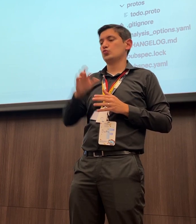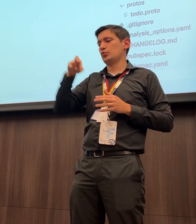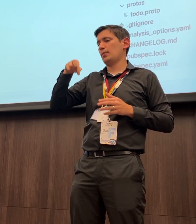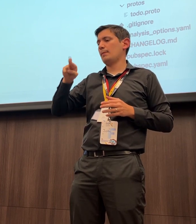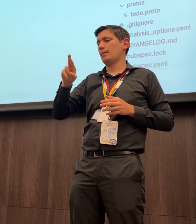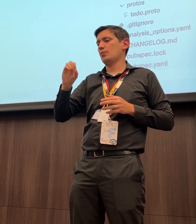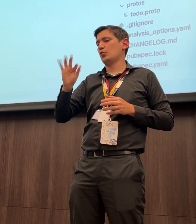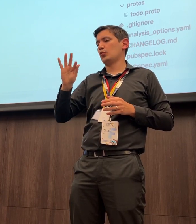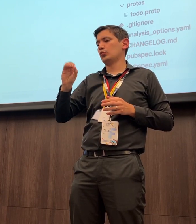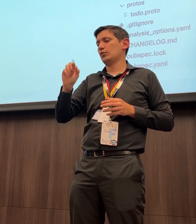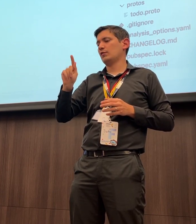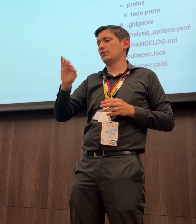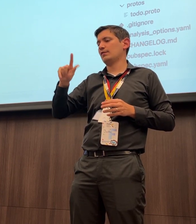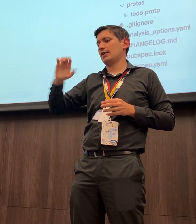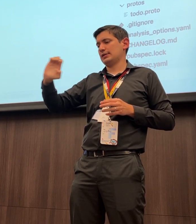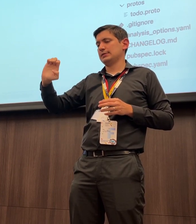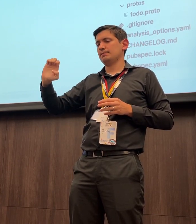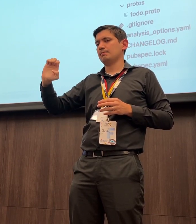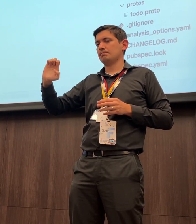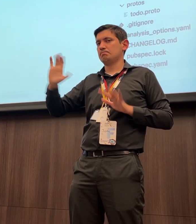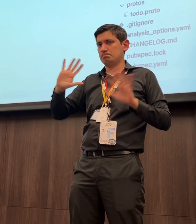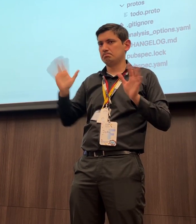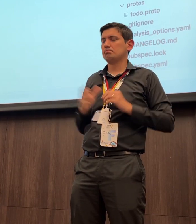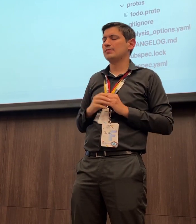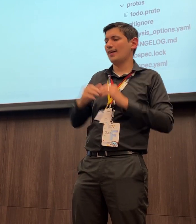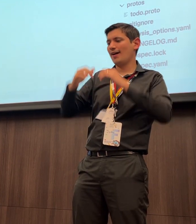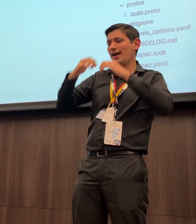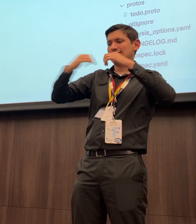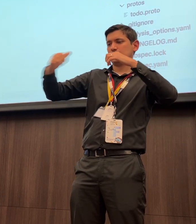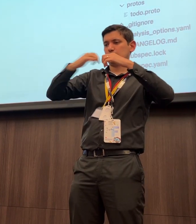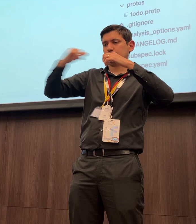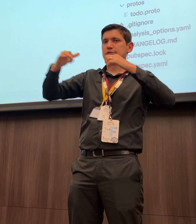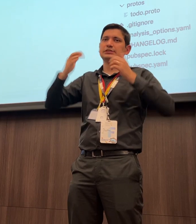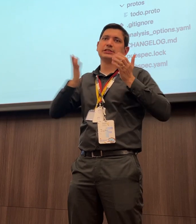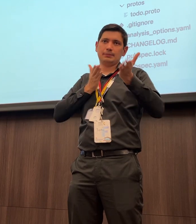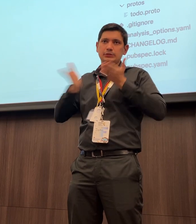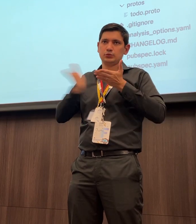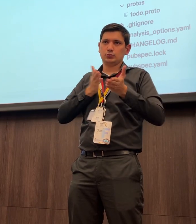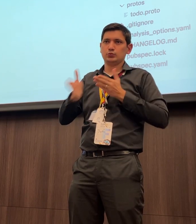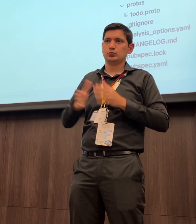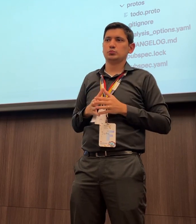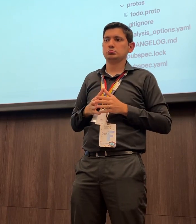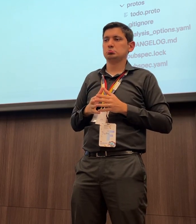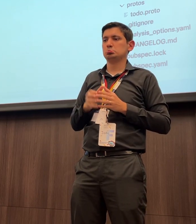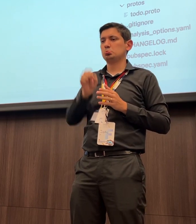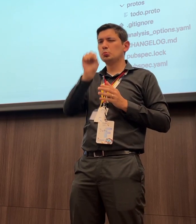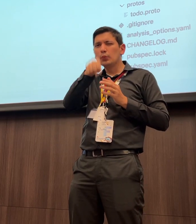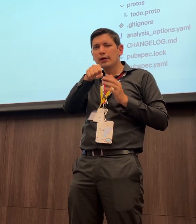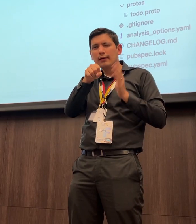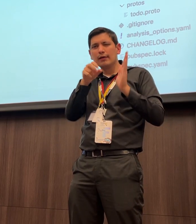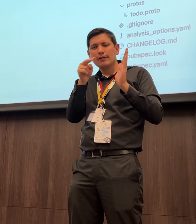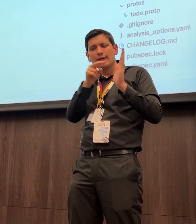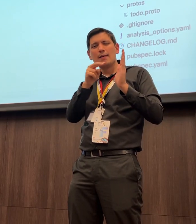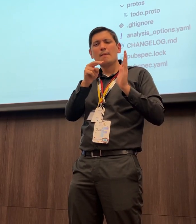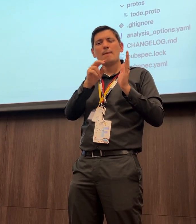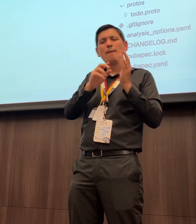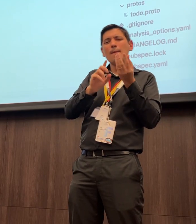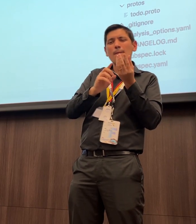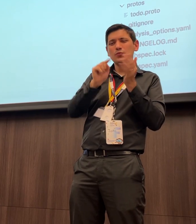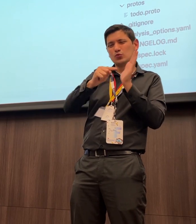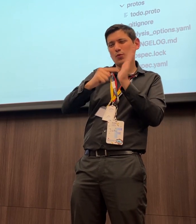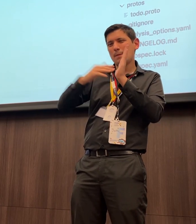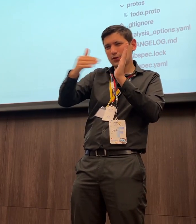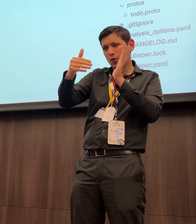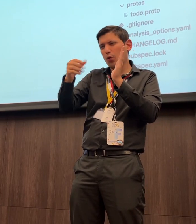protofile. A su vez también vamos a tener archivos para los servicios que van a exponer distintos métodos para